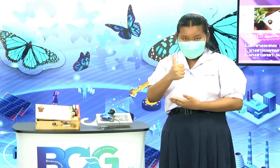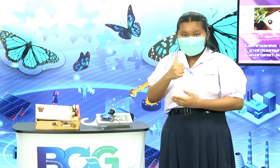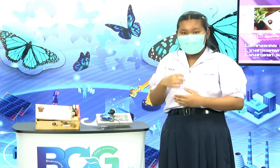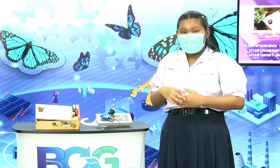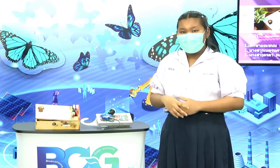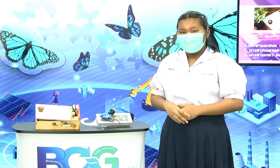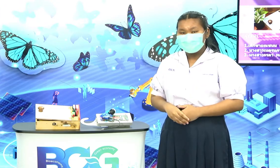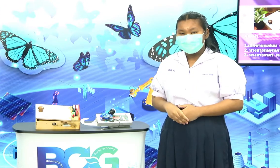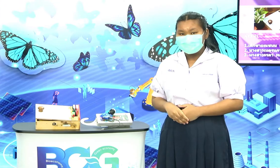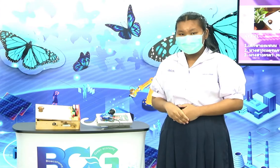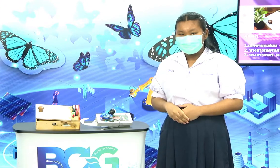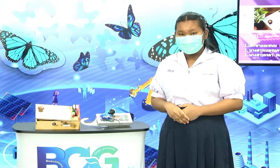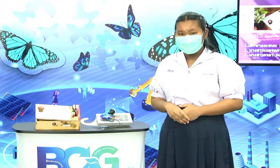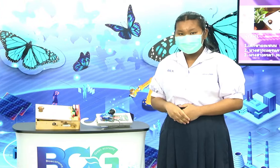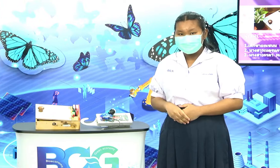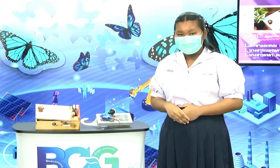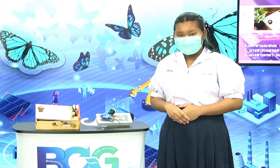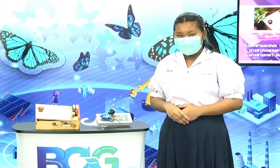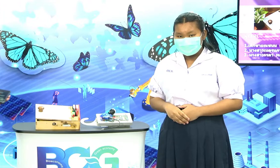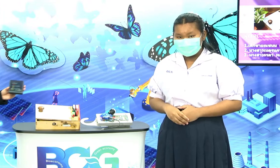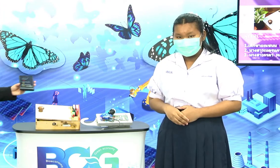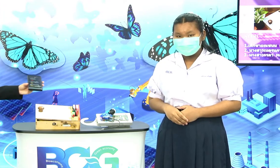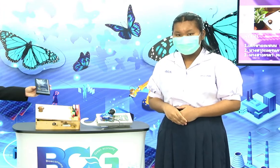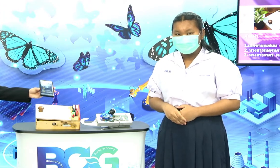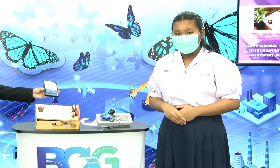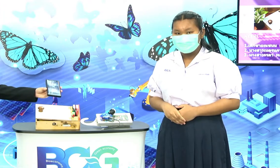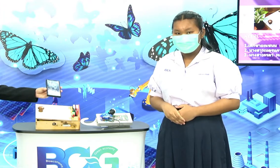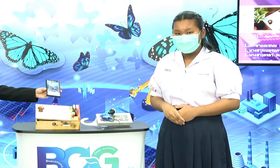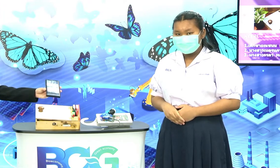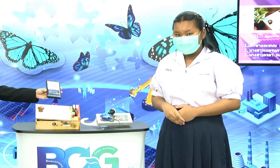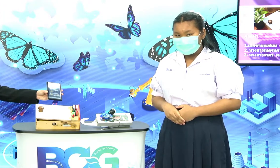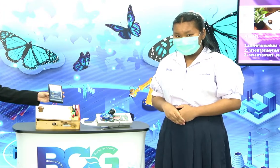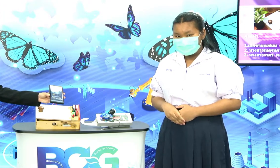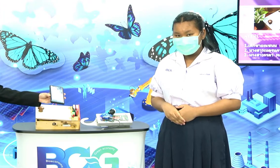ว่าอยู่นอกบ้านเพื่อให้คนอื่นมาช่วยเราได้แค่เกิดความปลอดภัยมากยิ่งขึ้นค่ะ